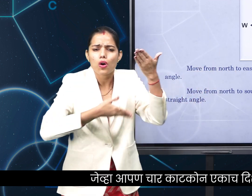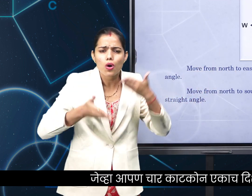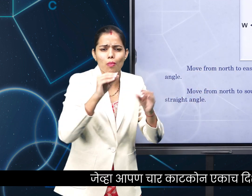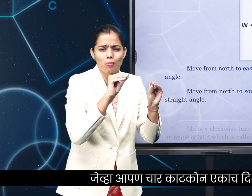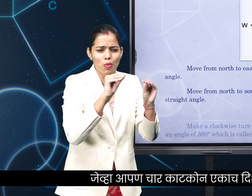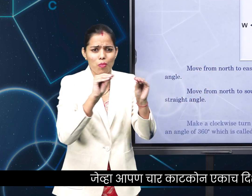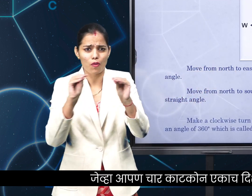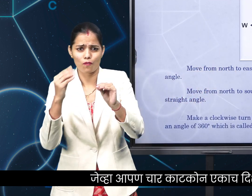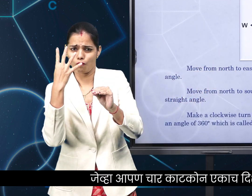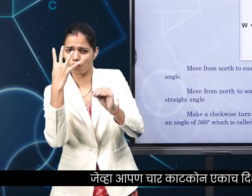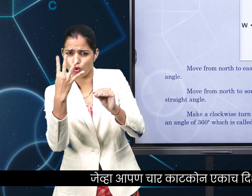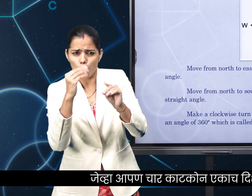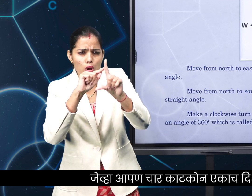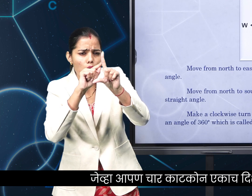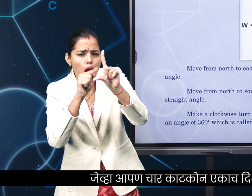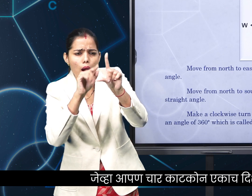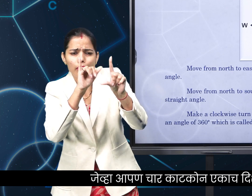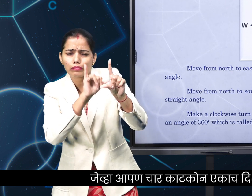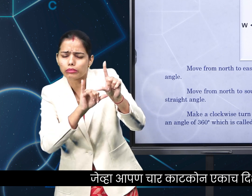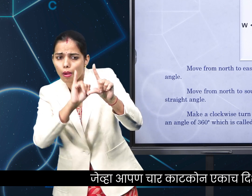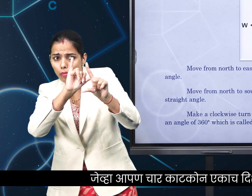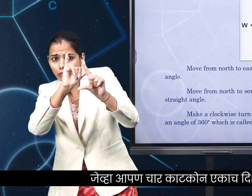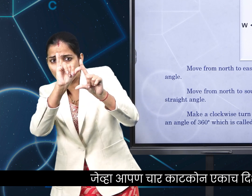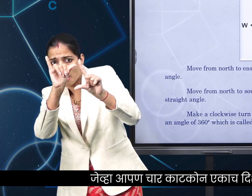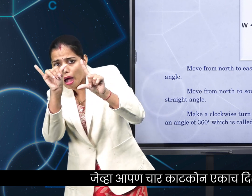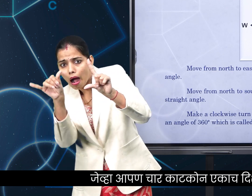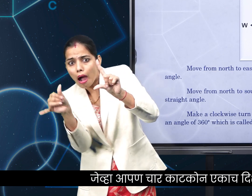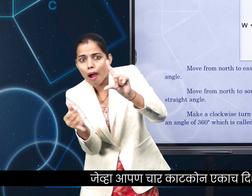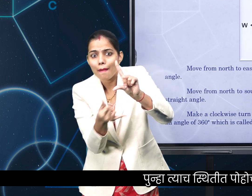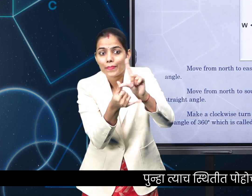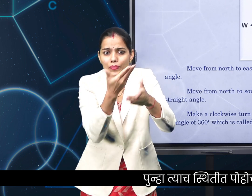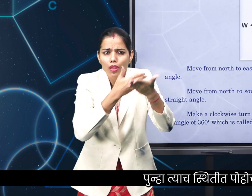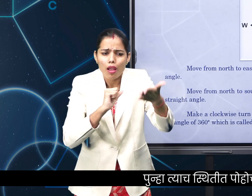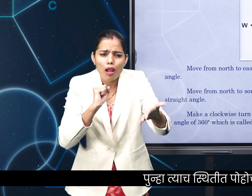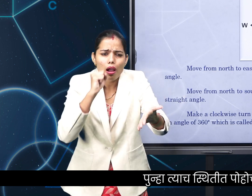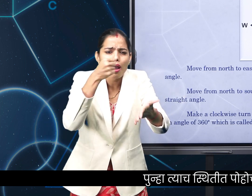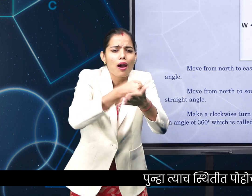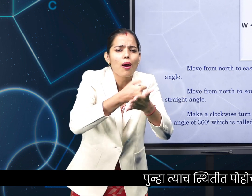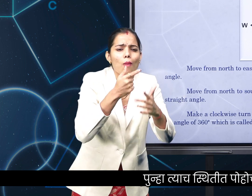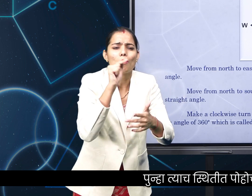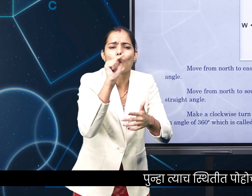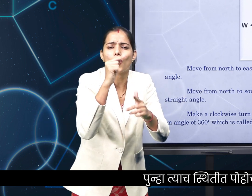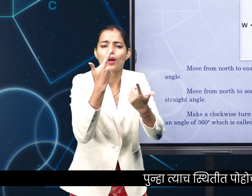जेव्हा आपण 4 काटकोन एकाच दिशेने हलवतो तेव्हा आपण पुन्हा त्या स्थितीत पोहोचतो.